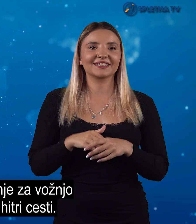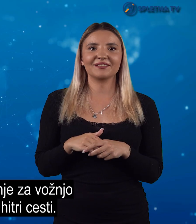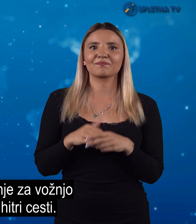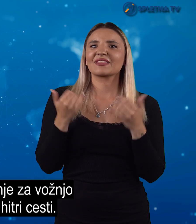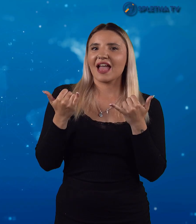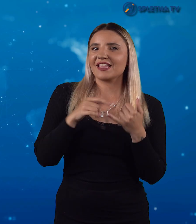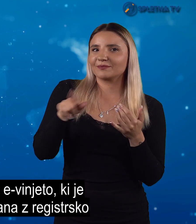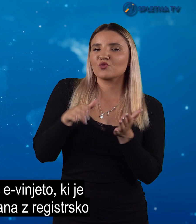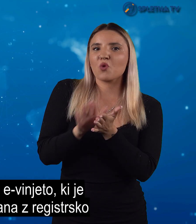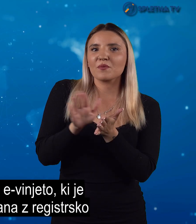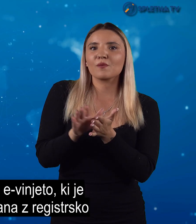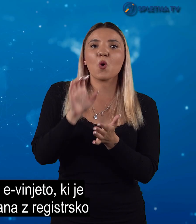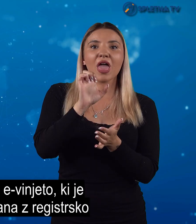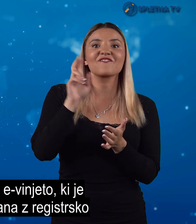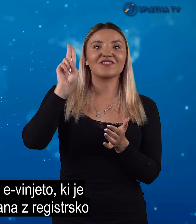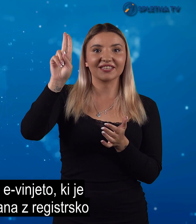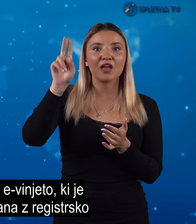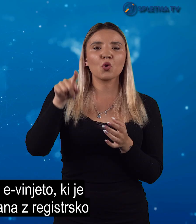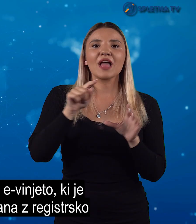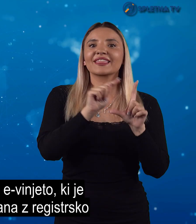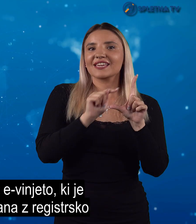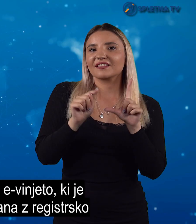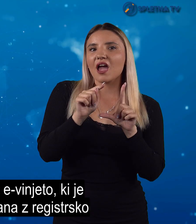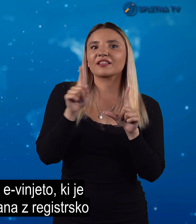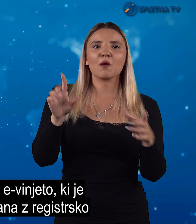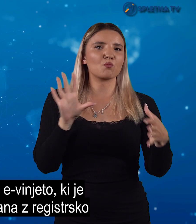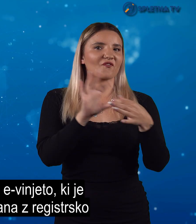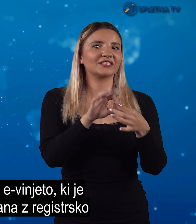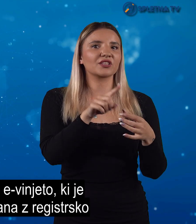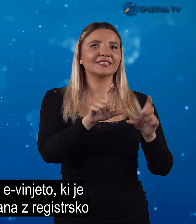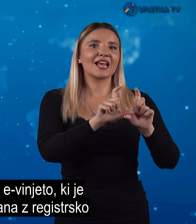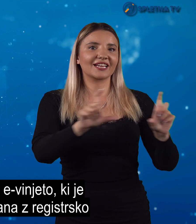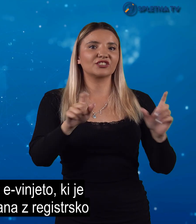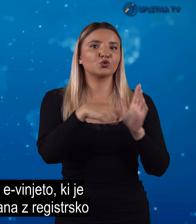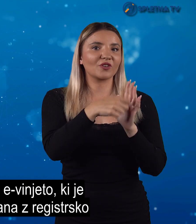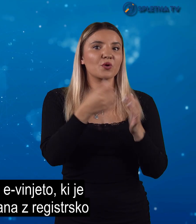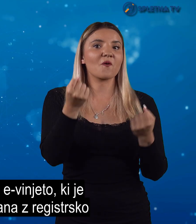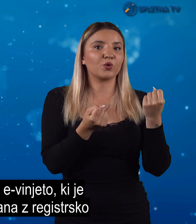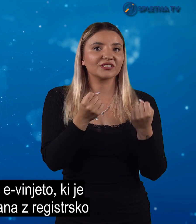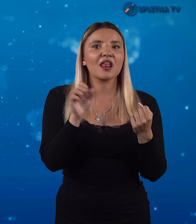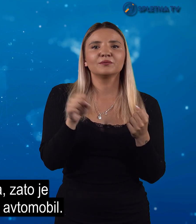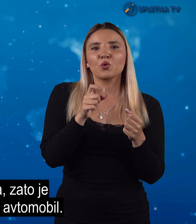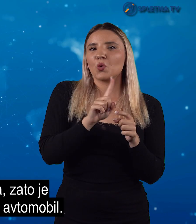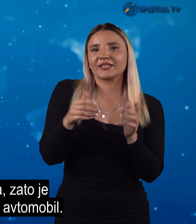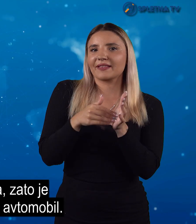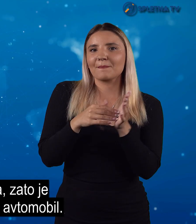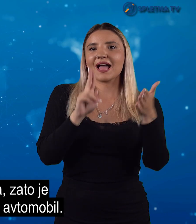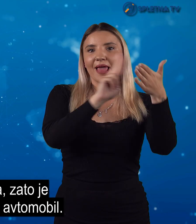hitri cesti. Danes uporabljamo e-vinjeto, ki je digitalna in je povezana z registrsko številko vozila, zato